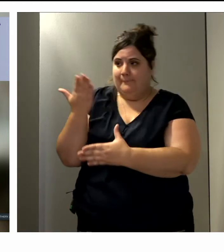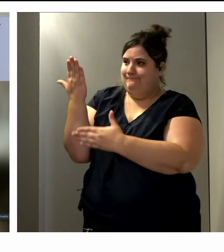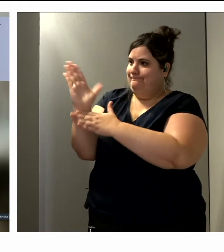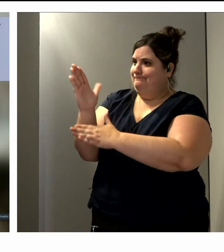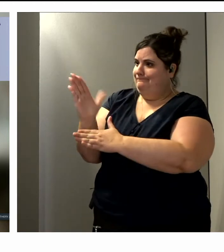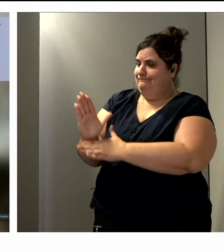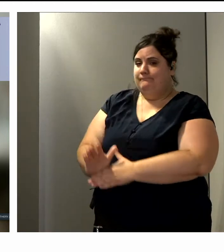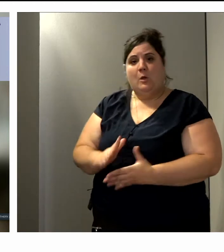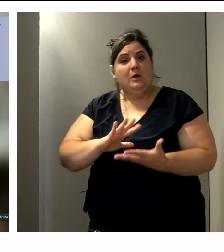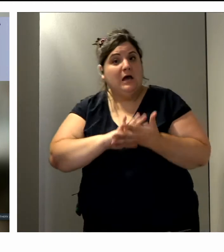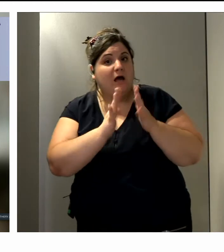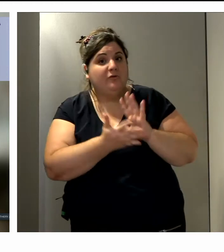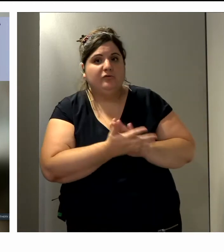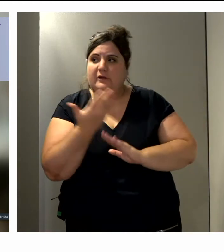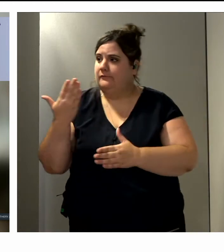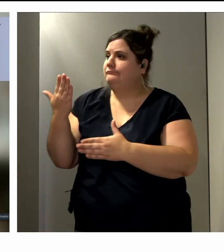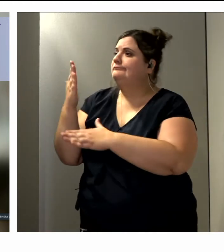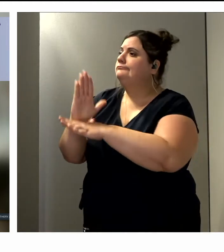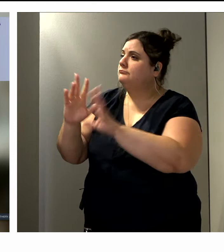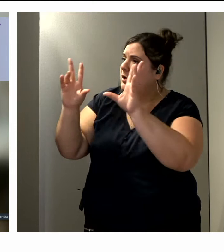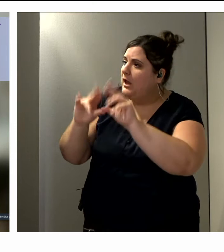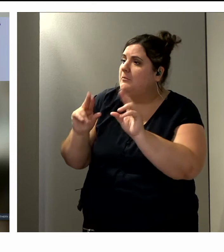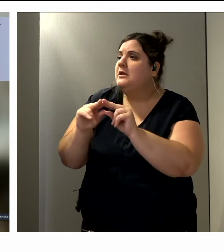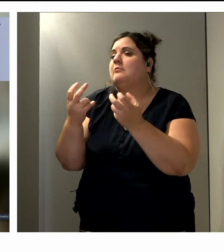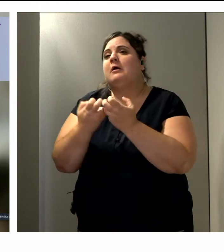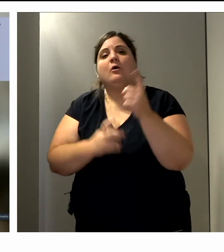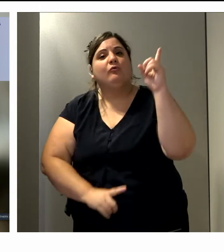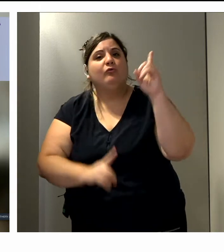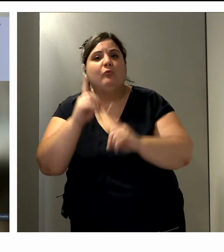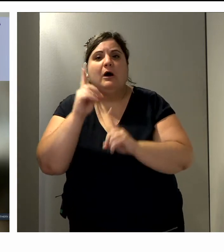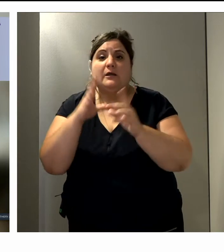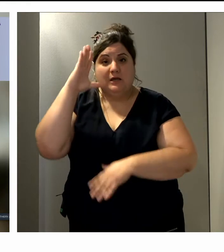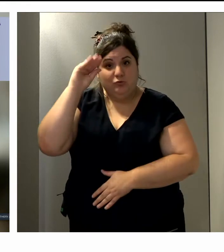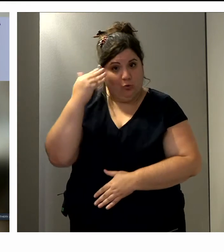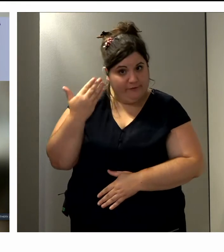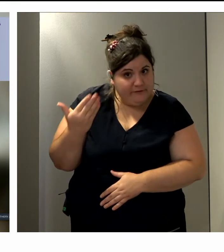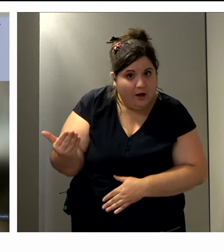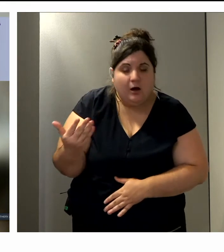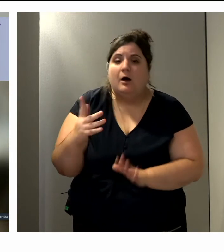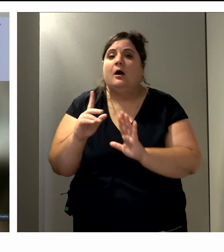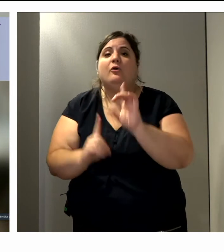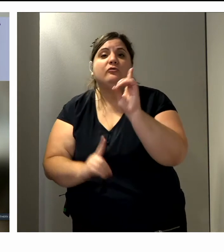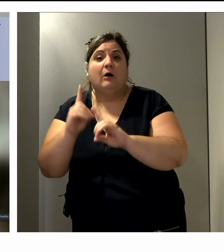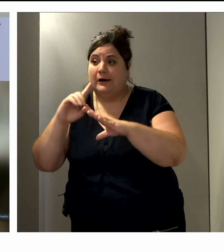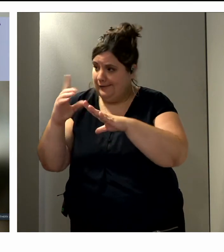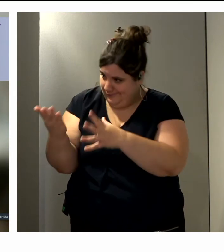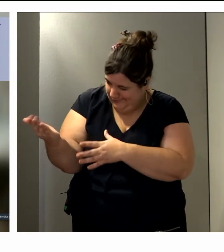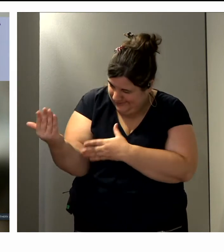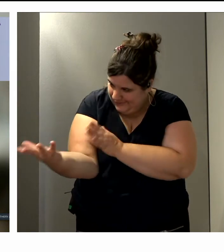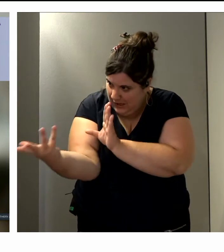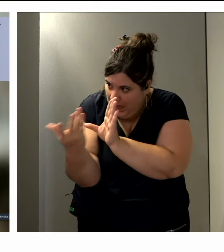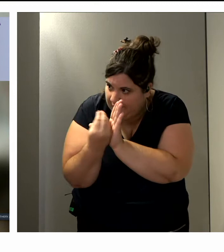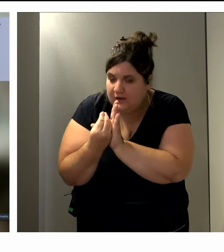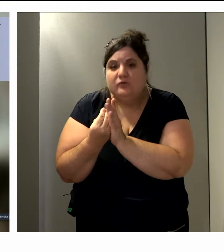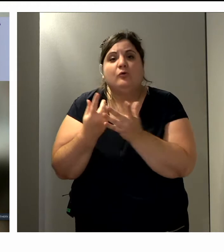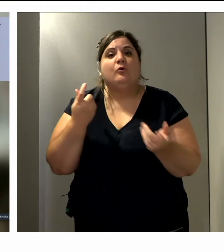présentent. Et on vous dit, votre soirée étudiante, votre soirée d'intégration se fera à la boîte de nuit du coin. Je pense ici que tout le monde a été une